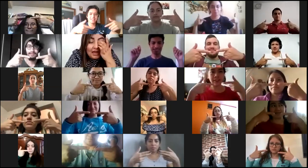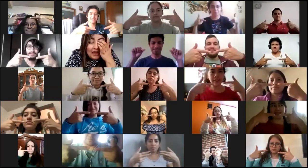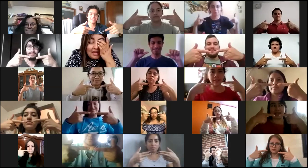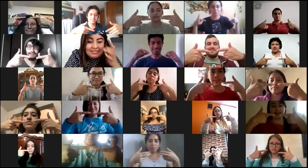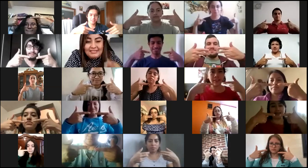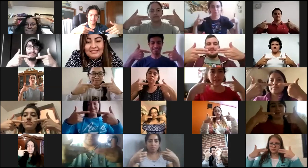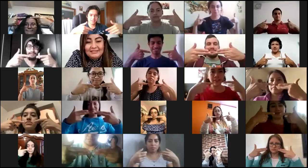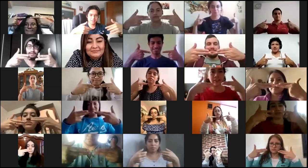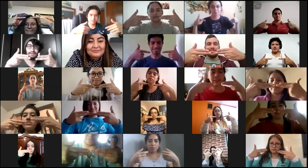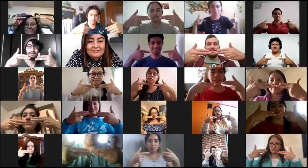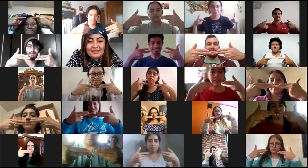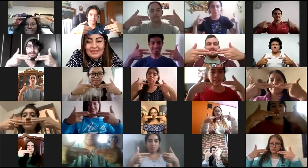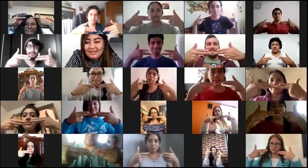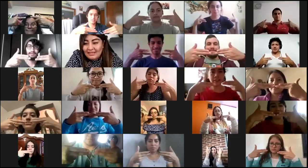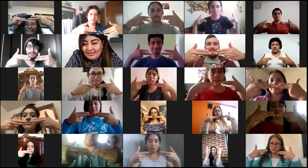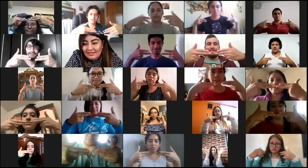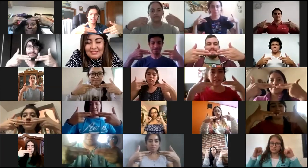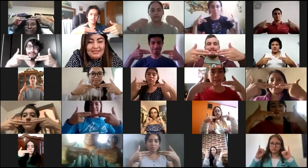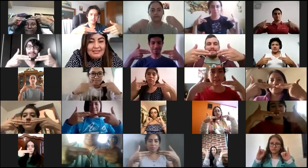H, I,